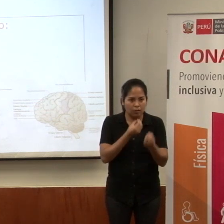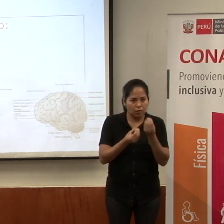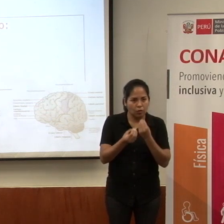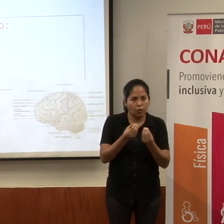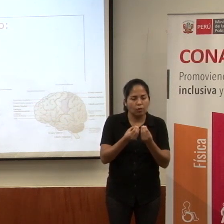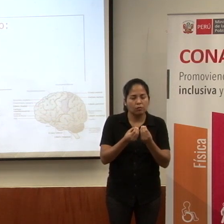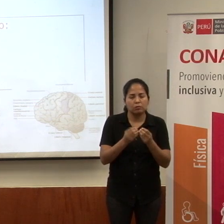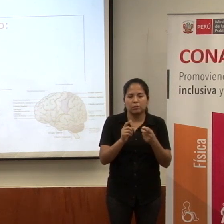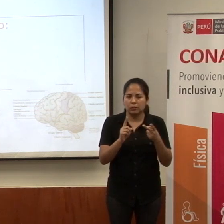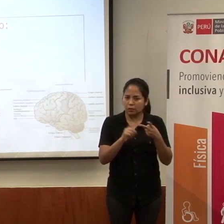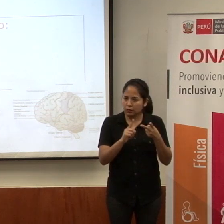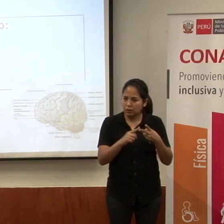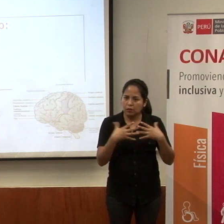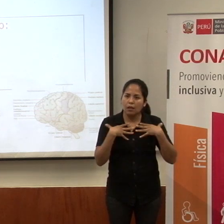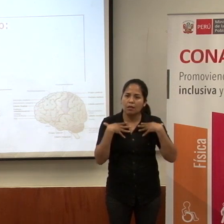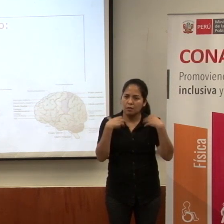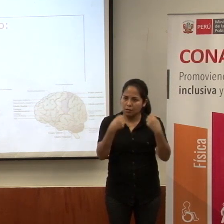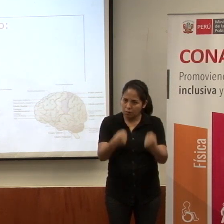de la salud